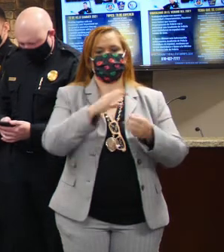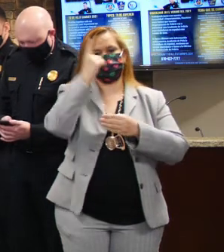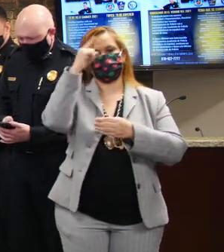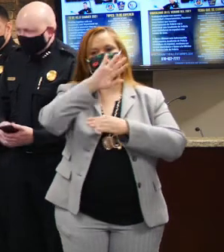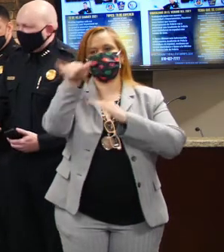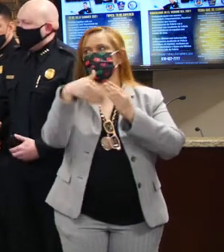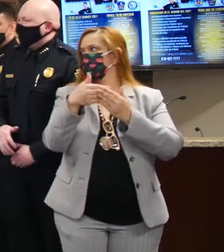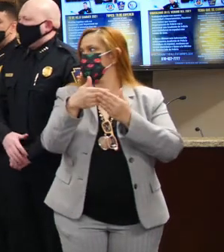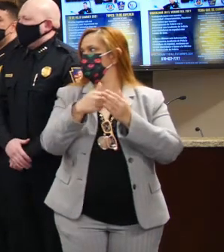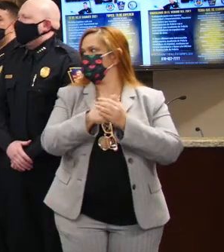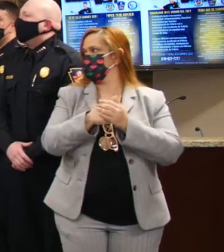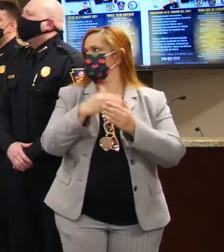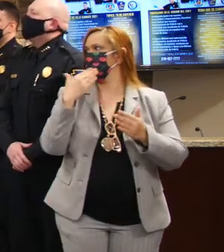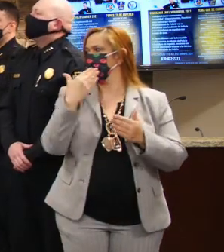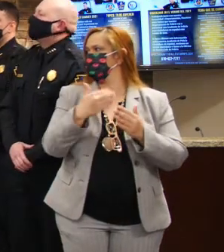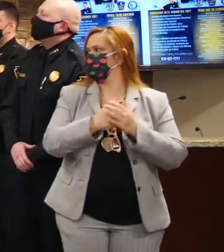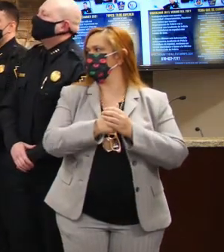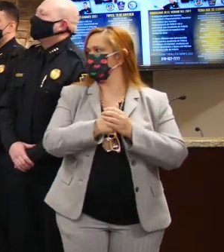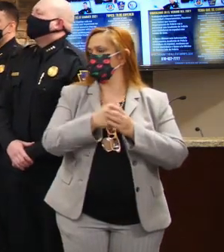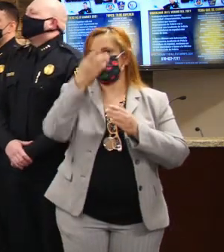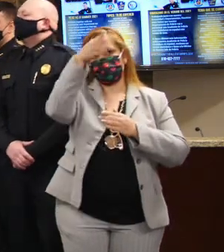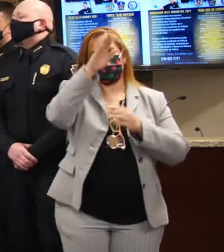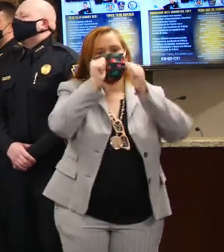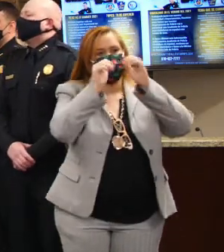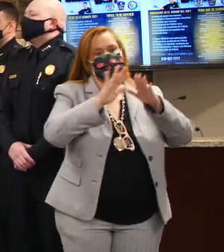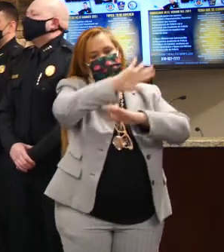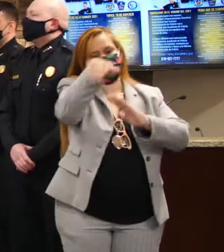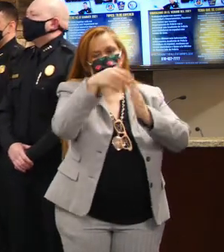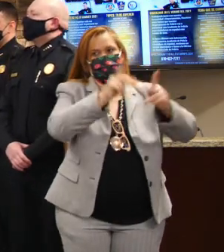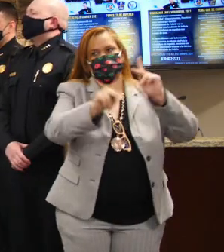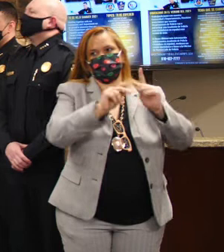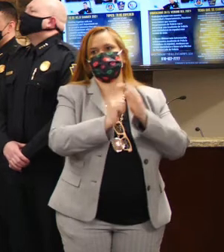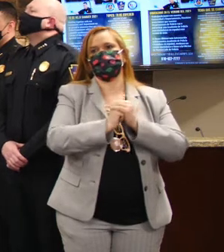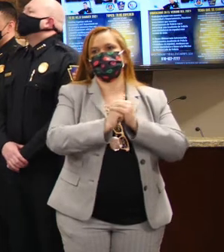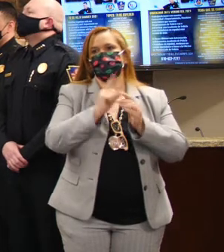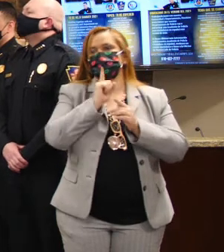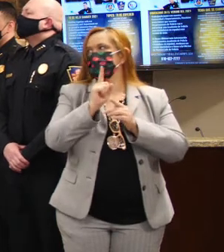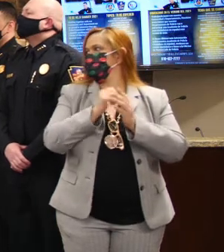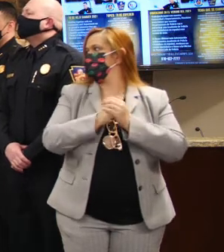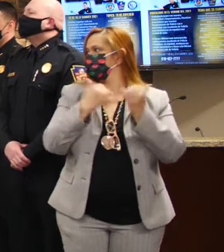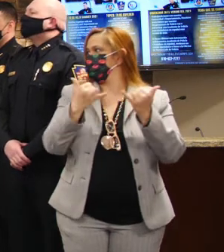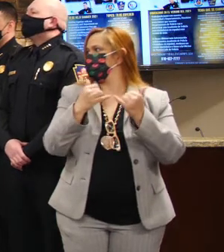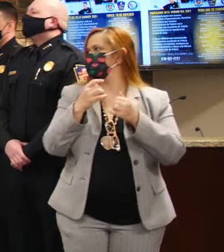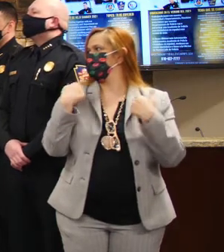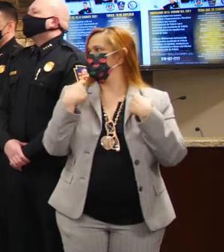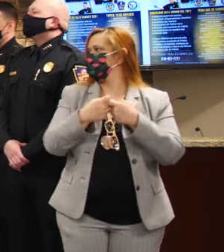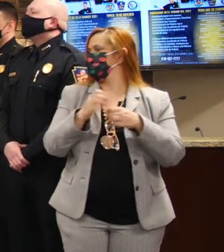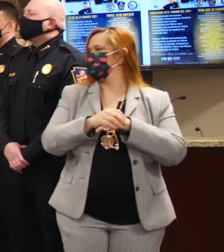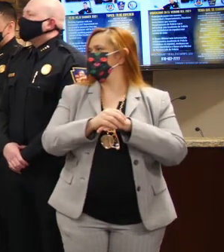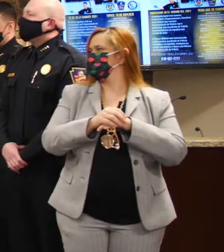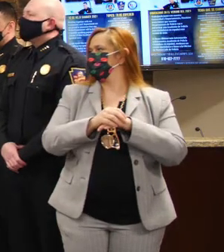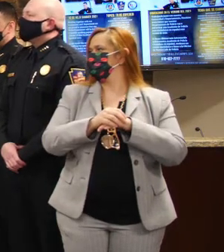Así es que gracias y que Dios lo bendiga a todos y trabajemos juntos, no solamente en español, pero en otras lenguas